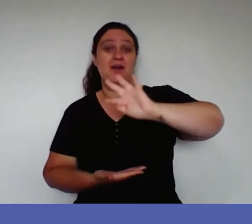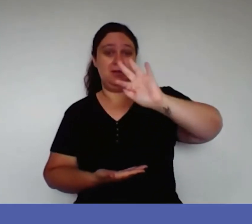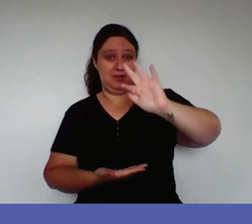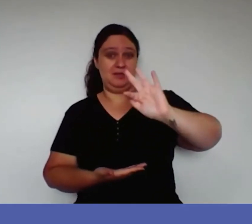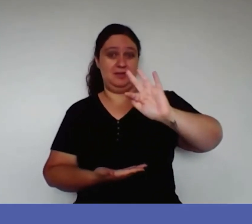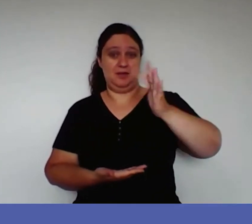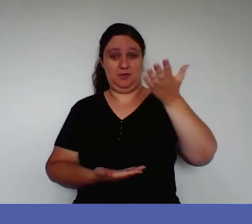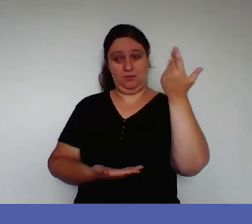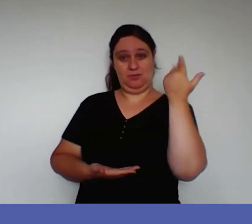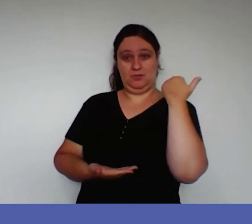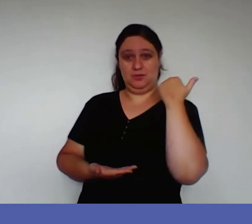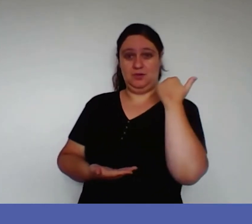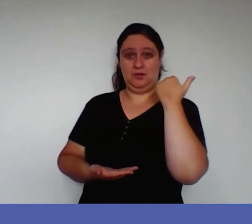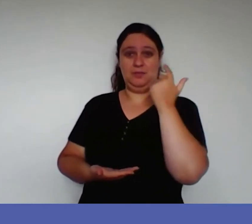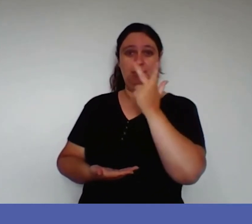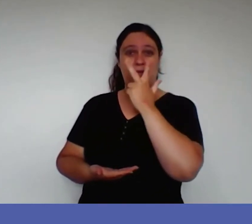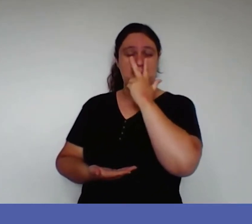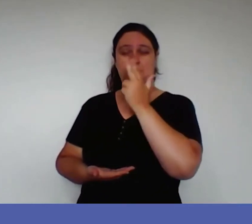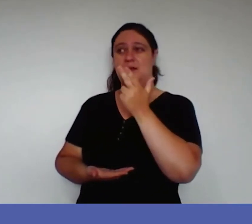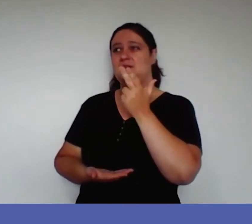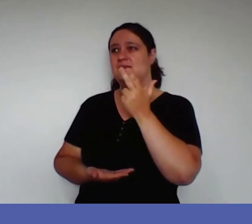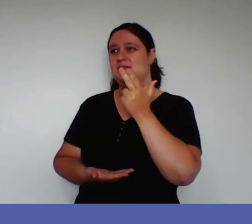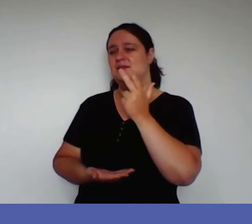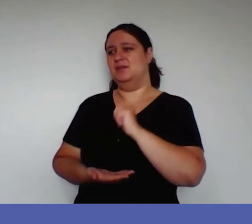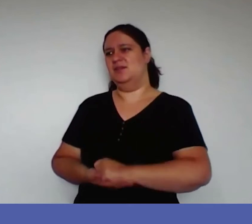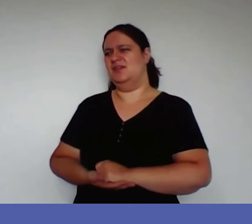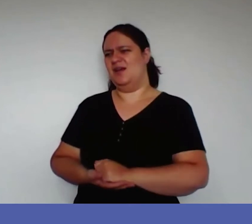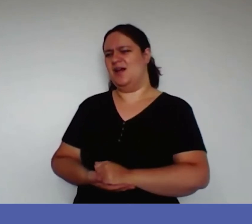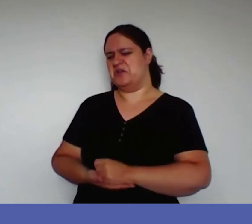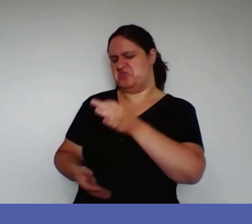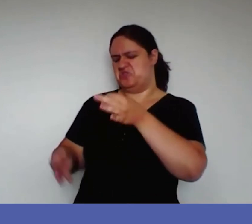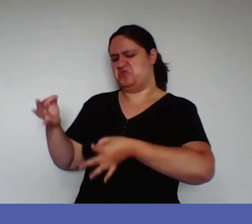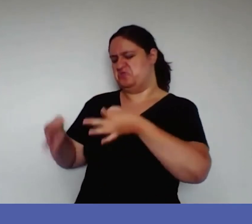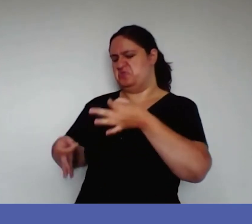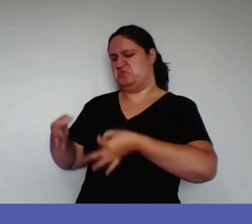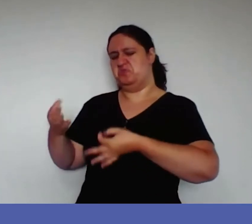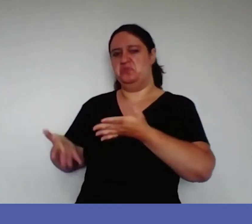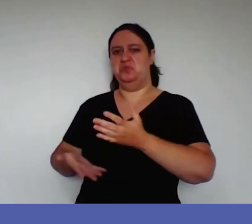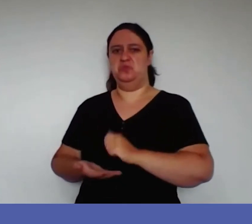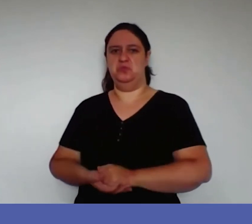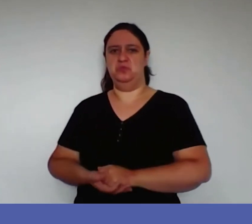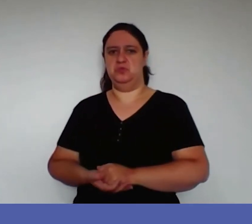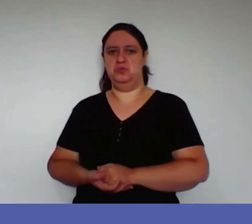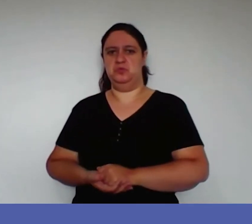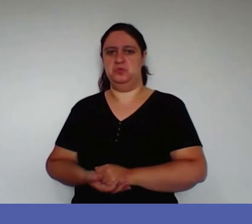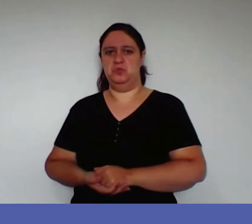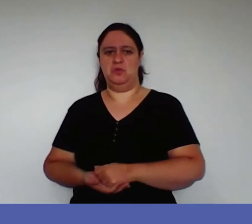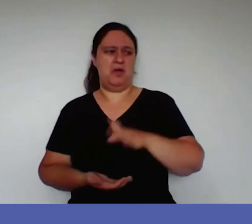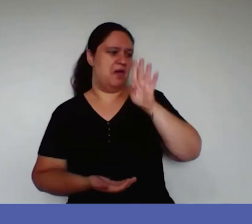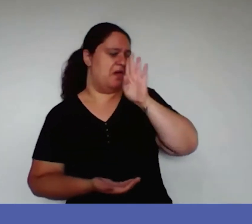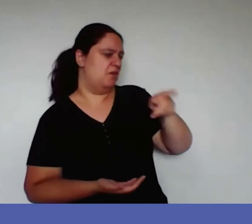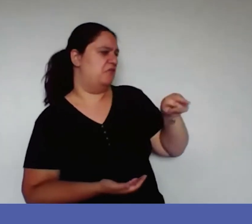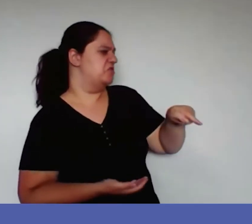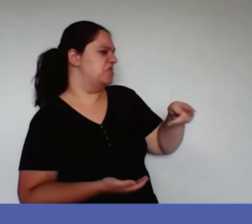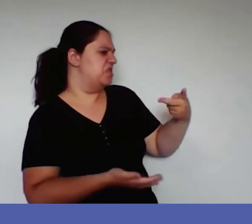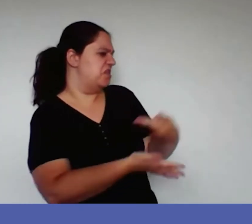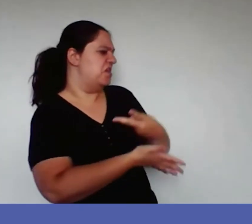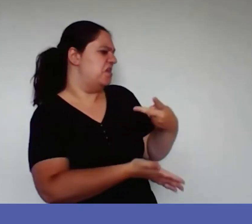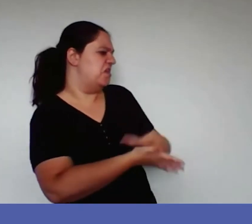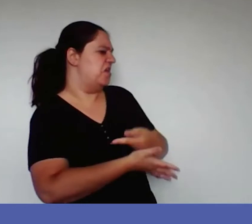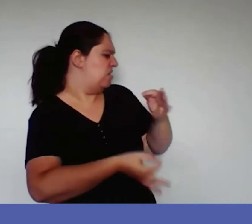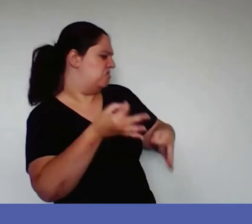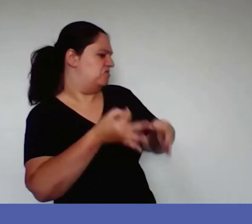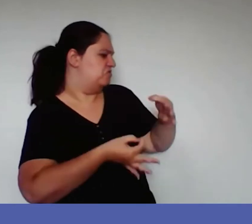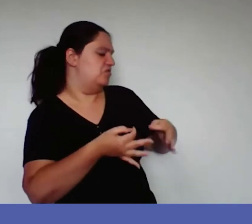de pessoas justas, querem aparecer como pessoas justas, e condenavam os que não eram justos, né? E condenavam Jesus que